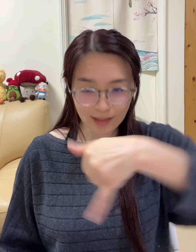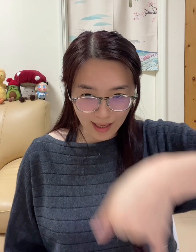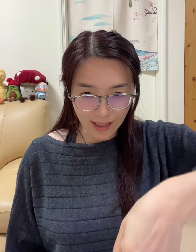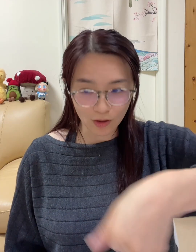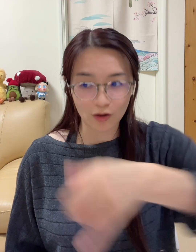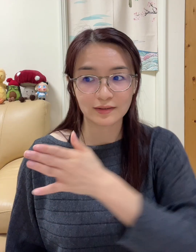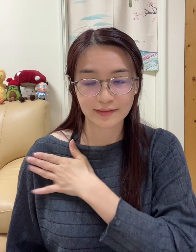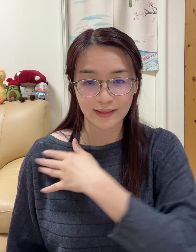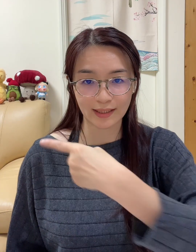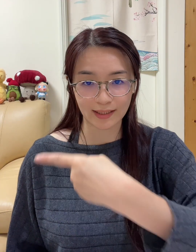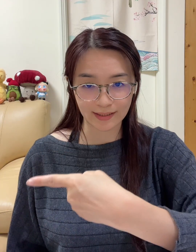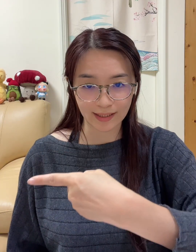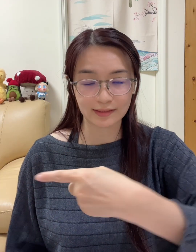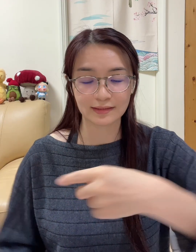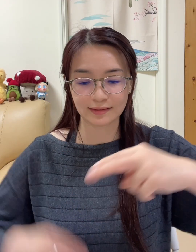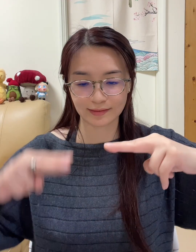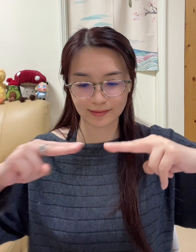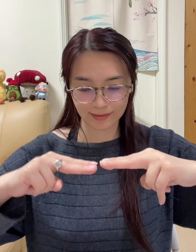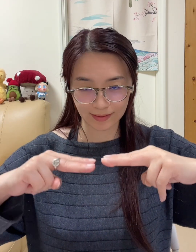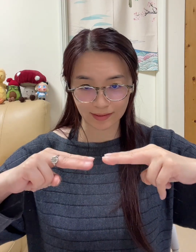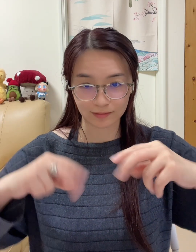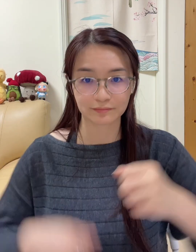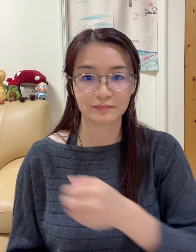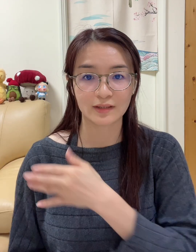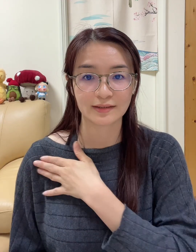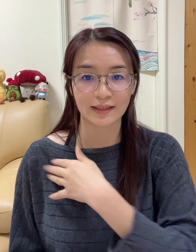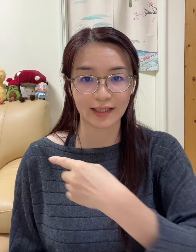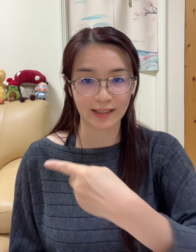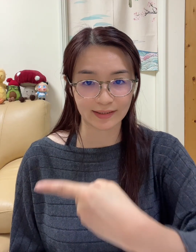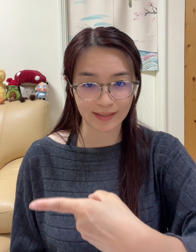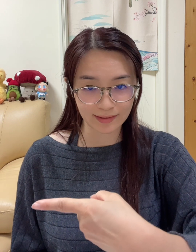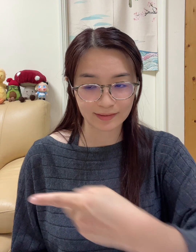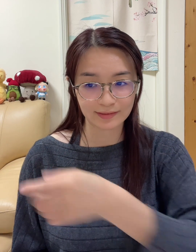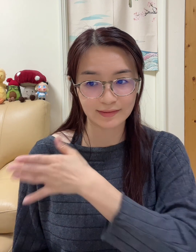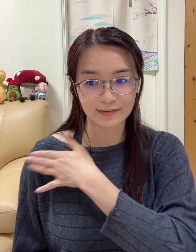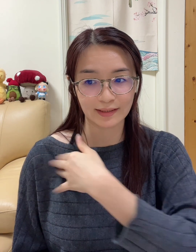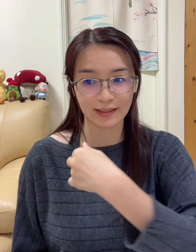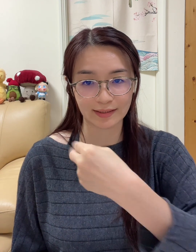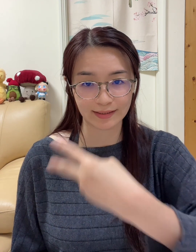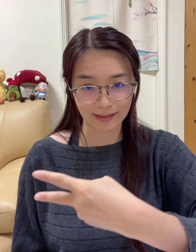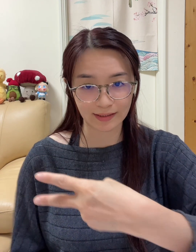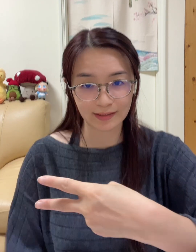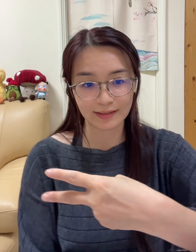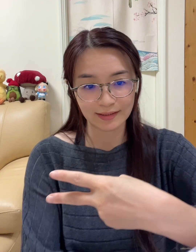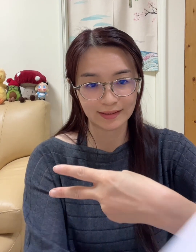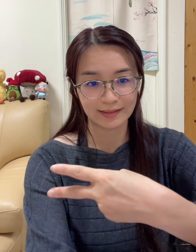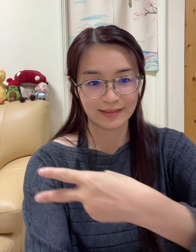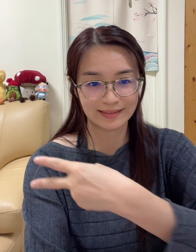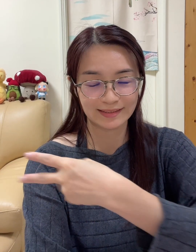下個星期一見，星期一、星期二、